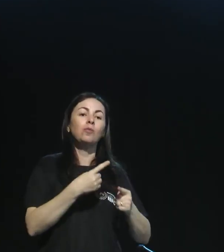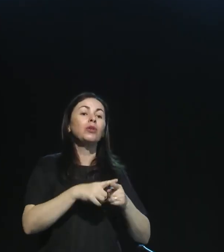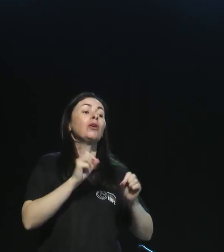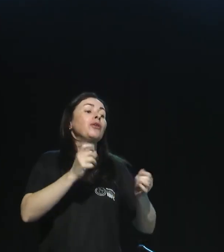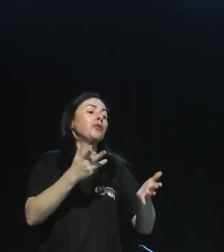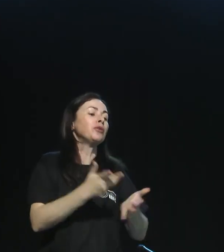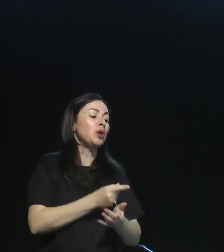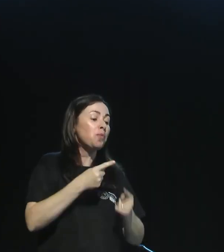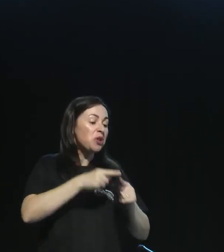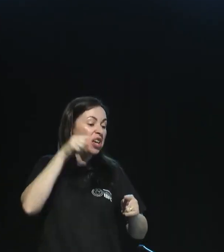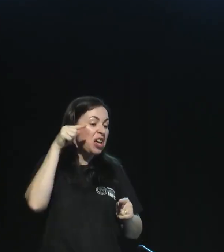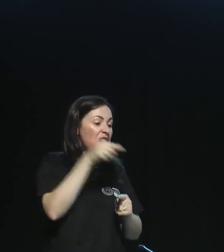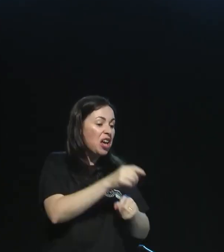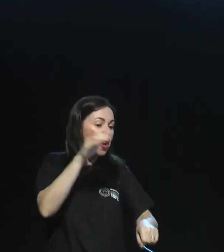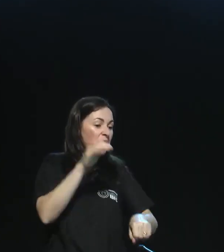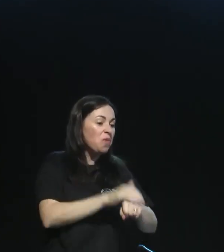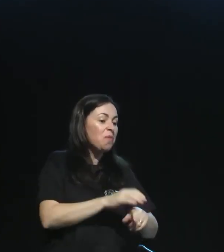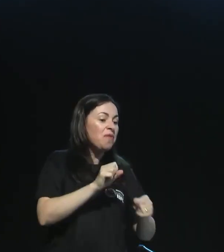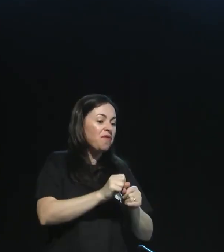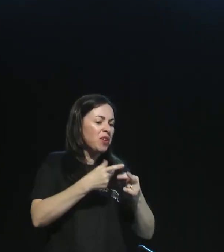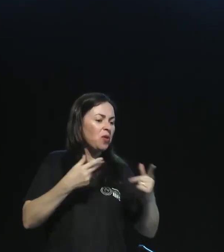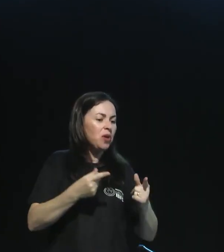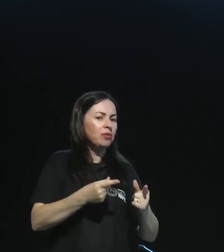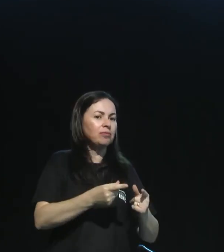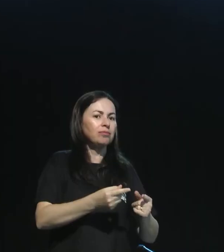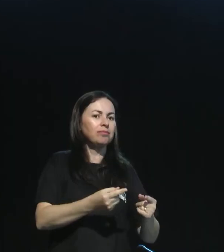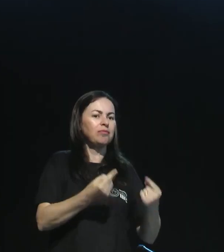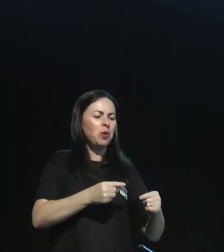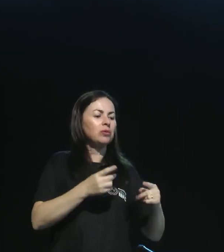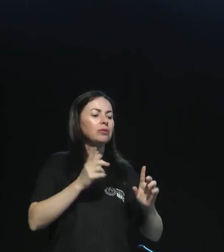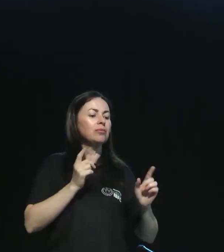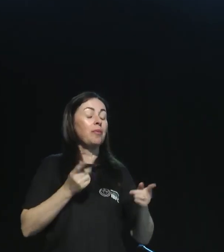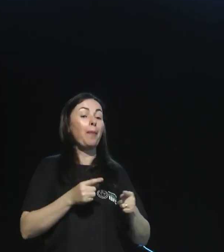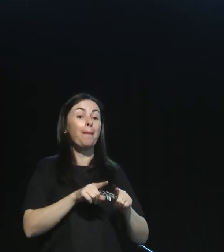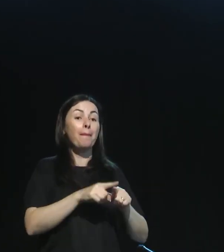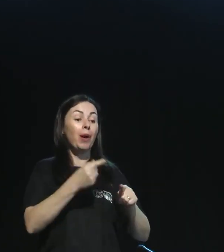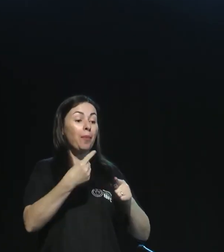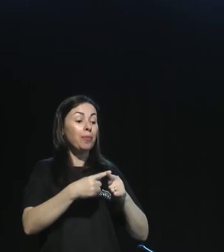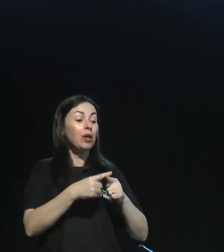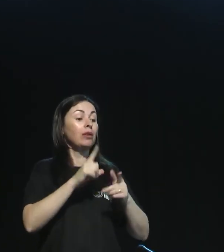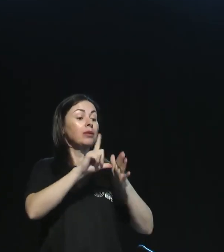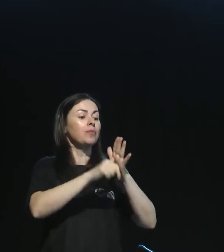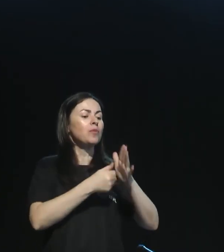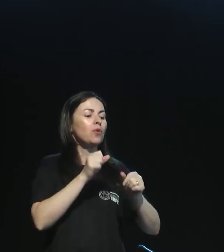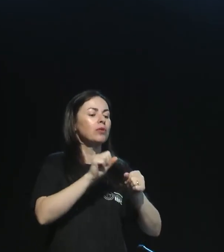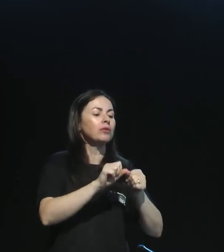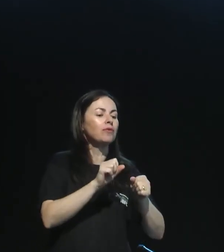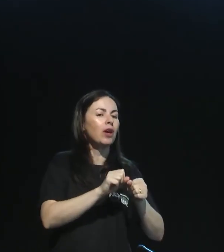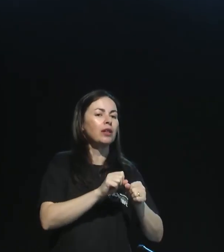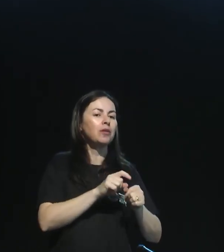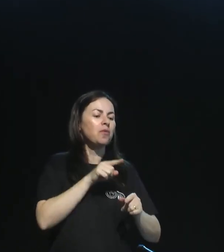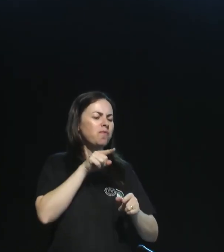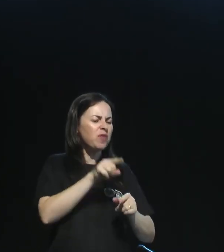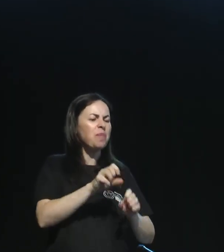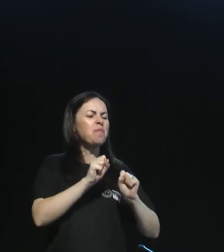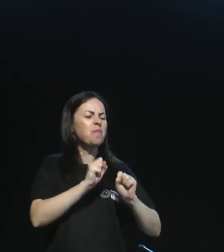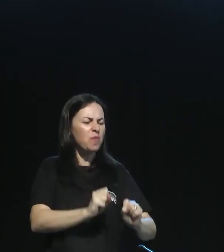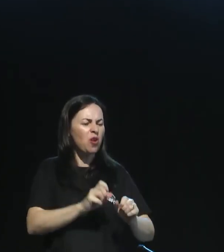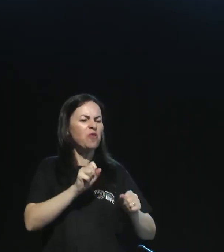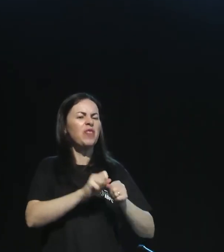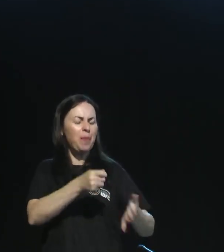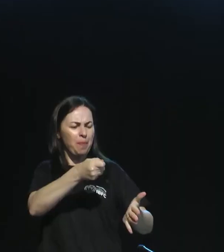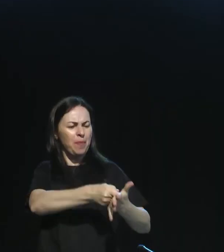Ele que lhe feriu primeiro. E depois de que ele fez com isso com você, você deve fazer ele pagar por